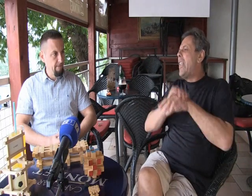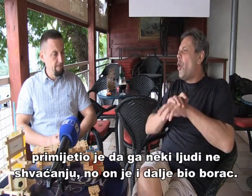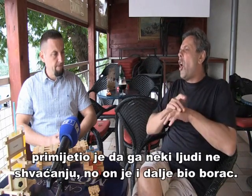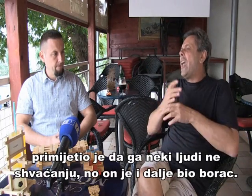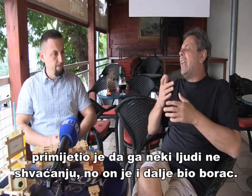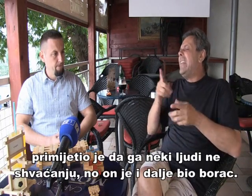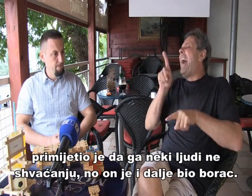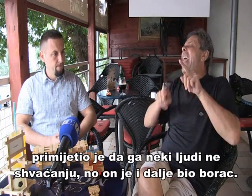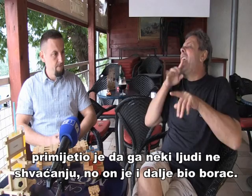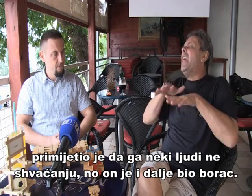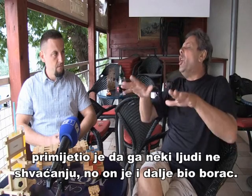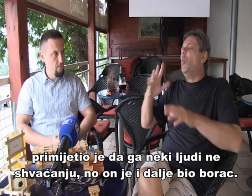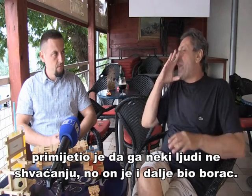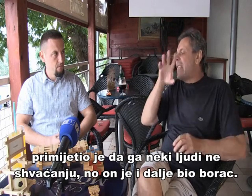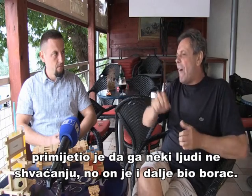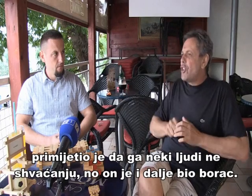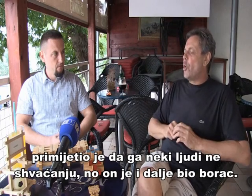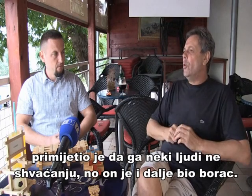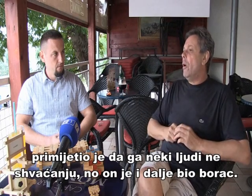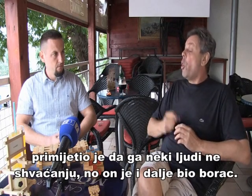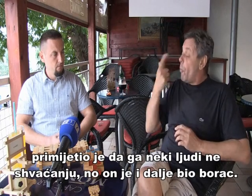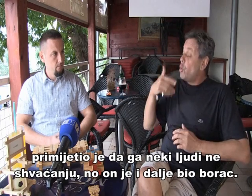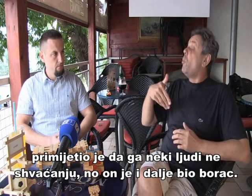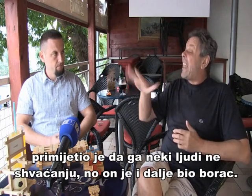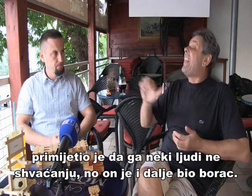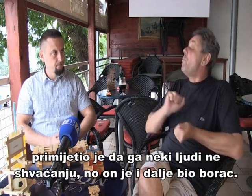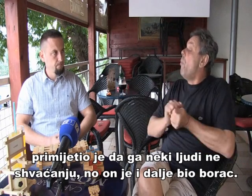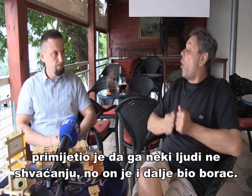primijetio je da ga neki ljudi ne shvaćaju, no međutim on je i dalje bio borac.